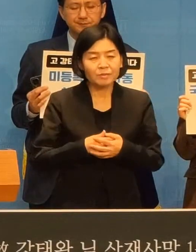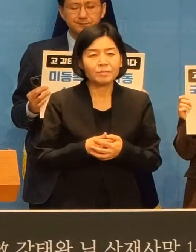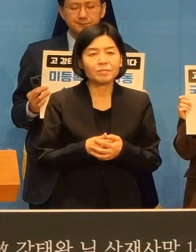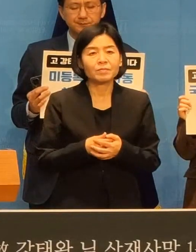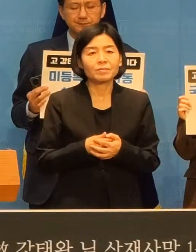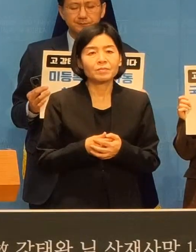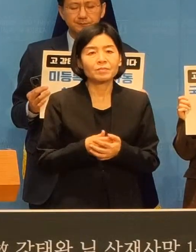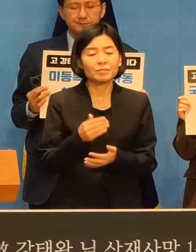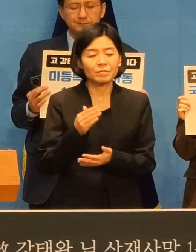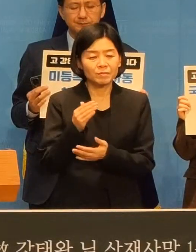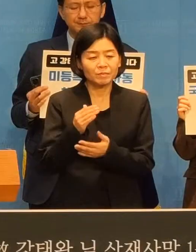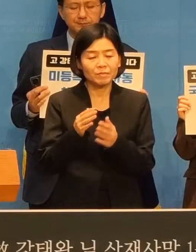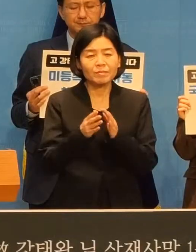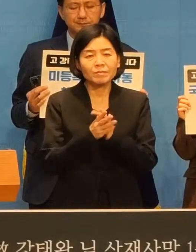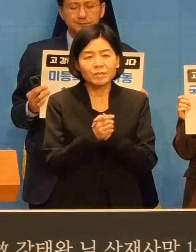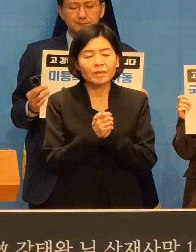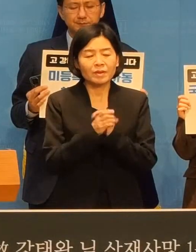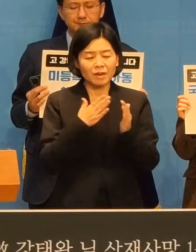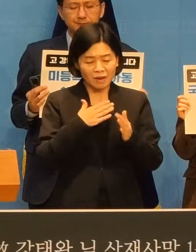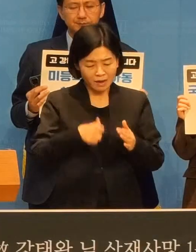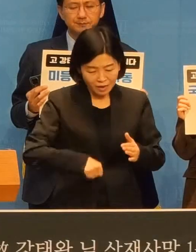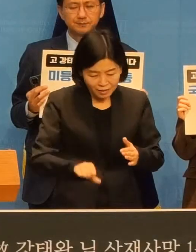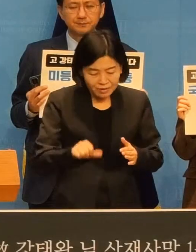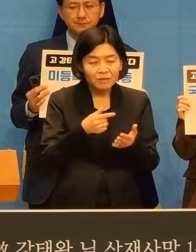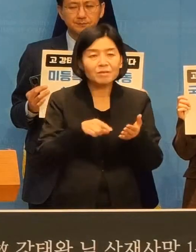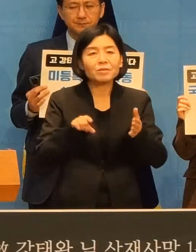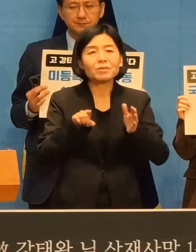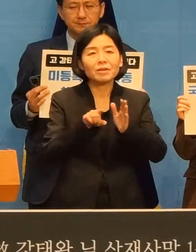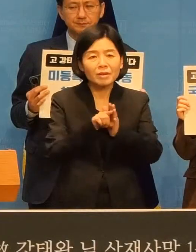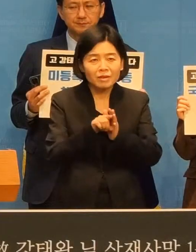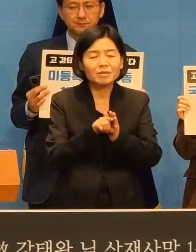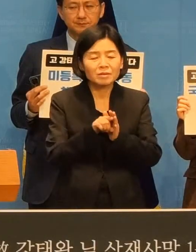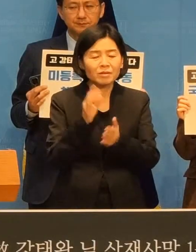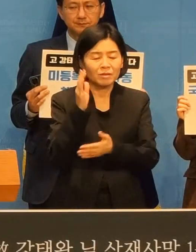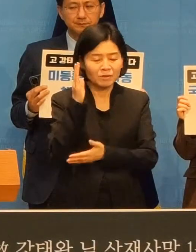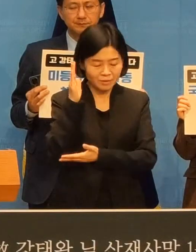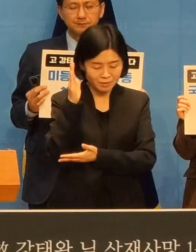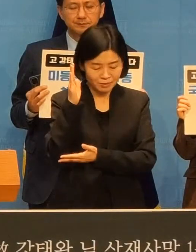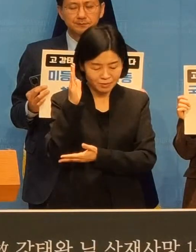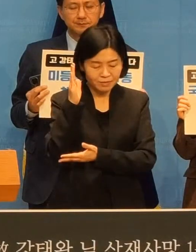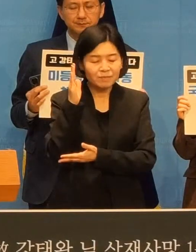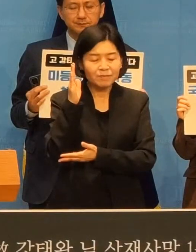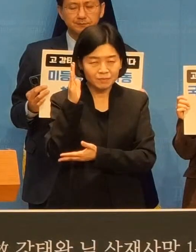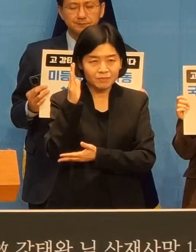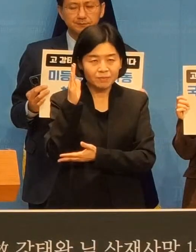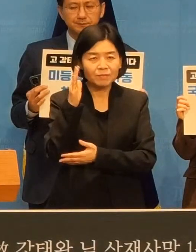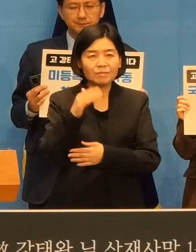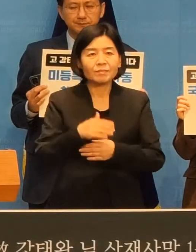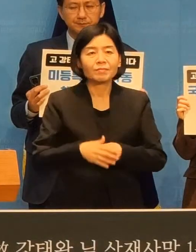그러면 어떻겠어요? 저 아들을 위해서 한마디 해야 돼서.